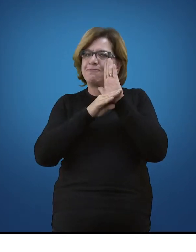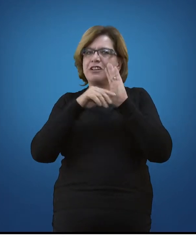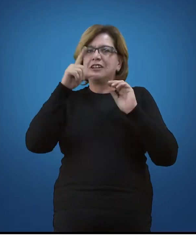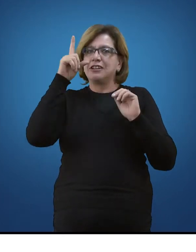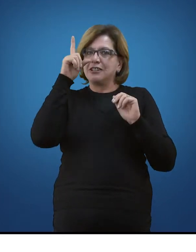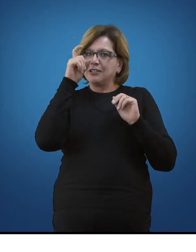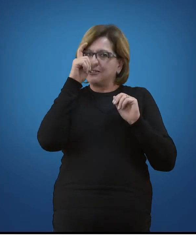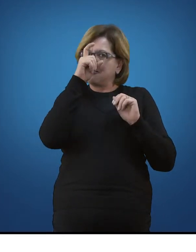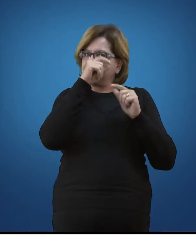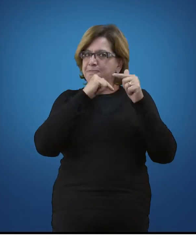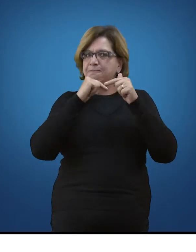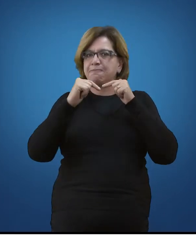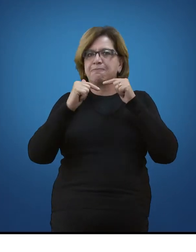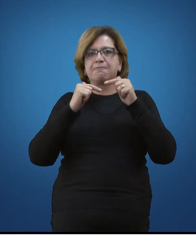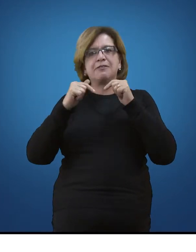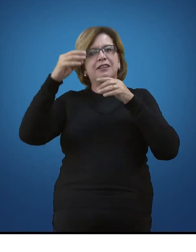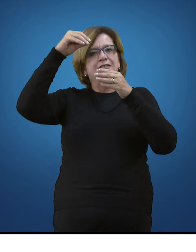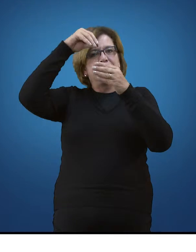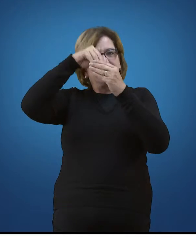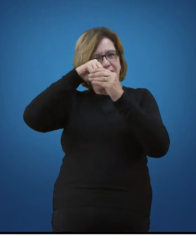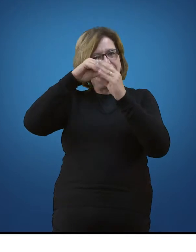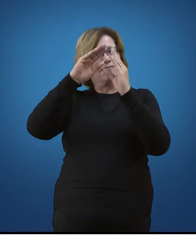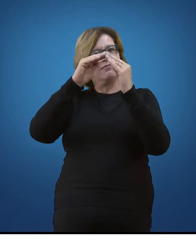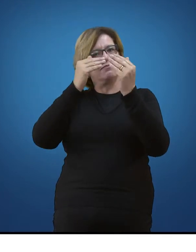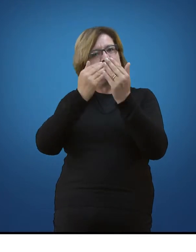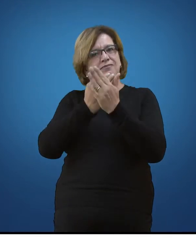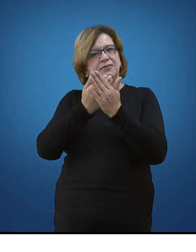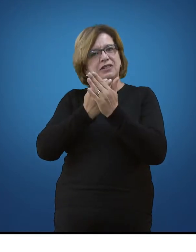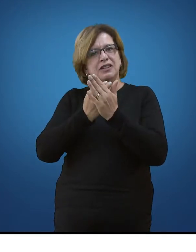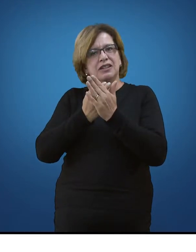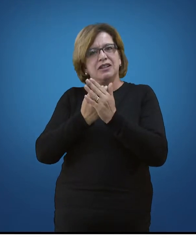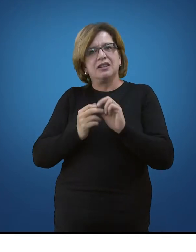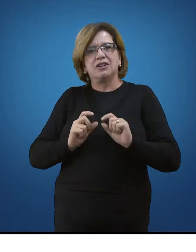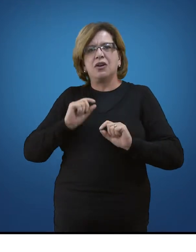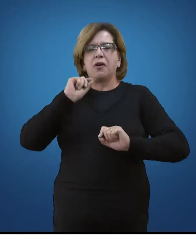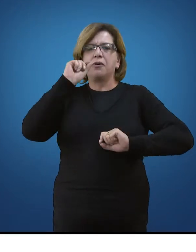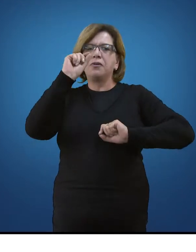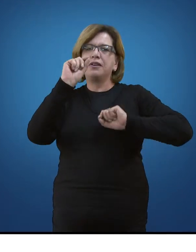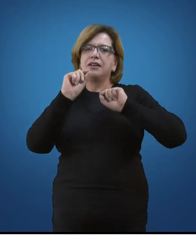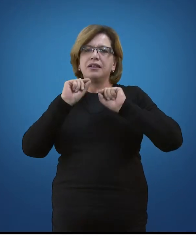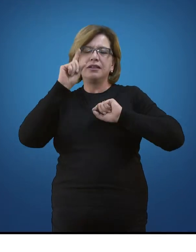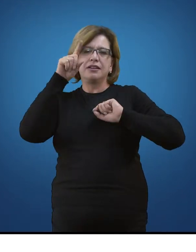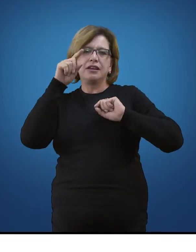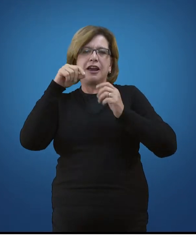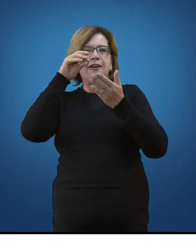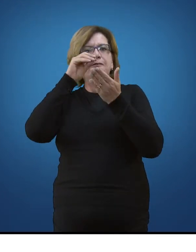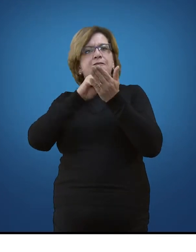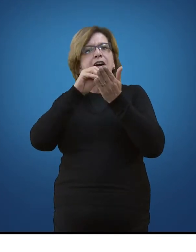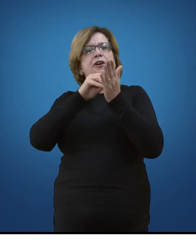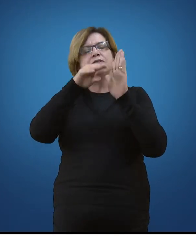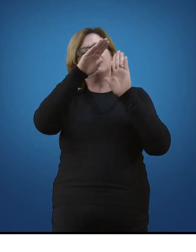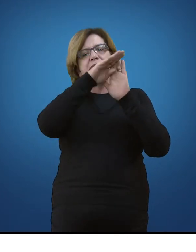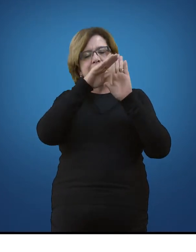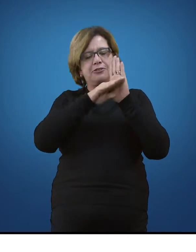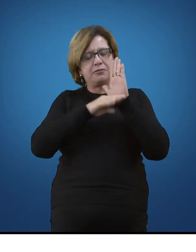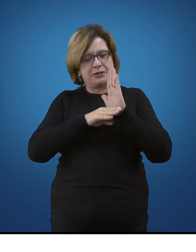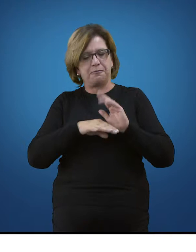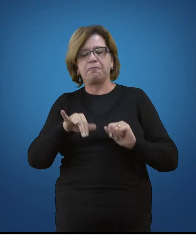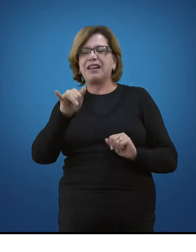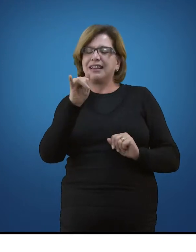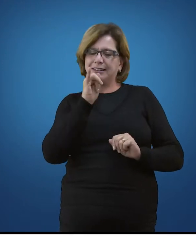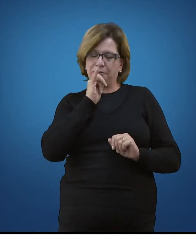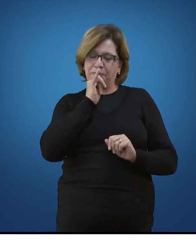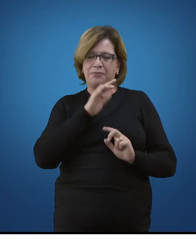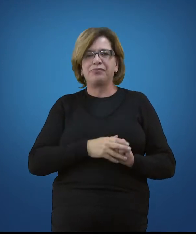muito usuais dentro de instituições de ensino. O que é essa falta de planejamento? Vamos imaginar que minha escola precisa